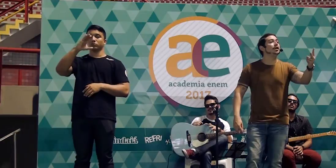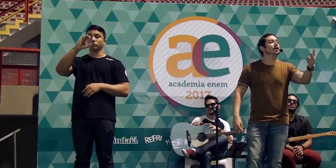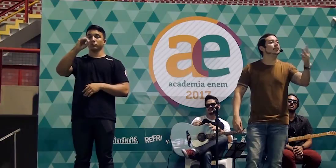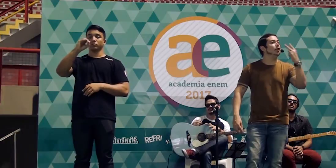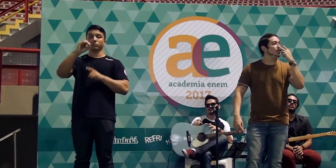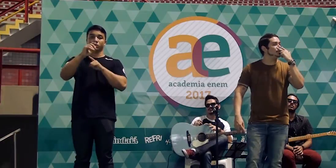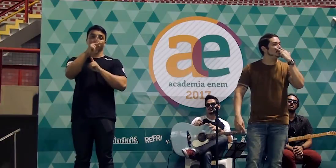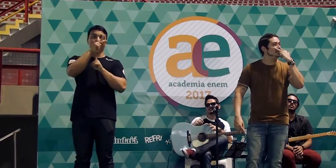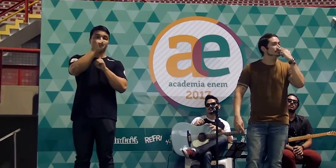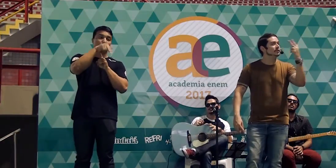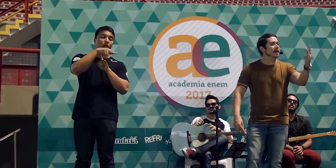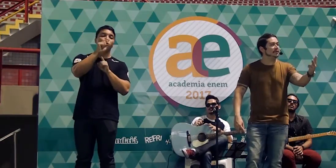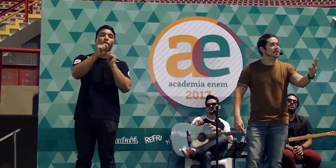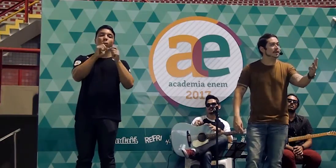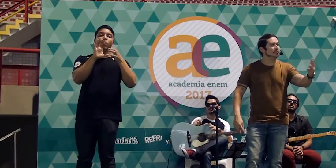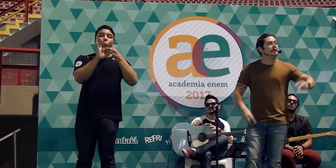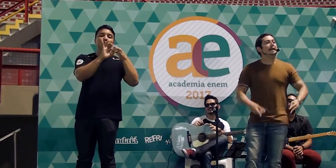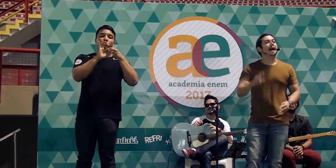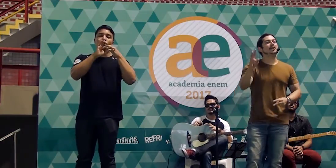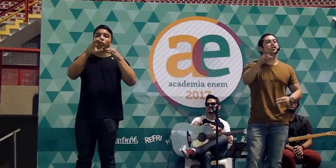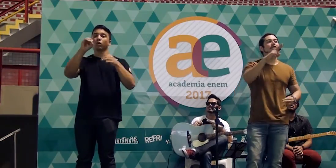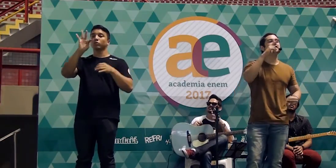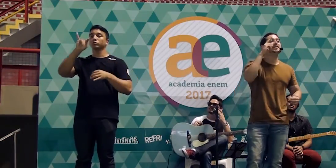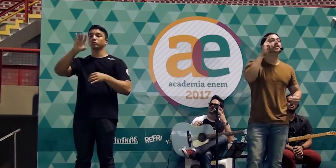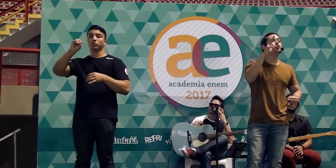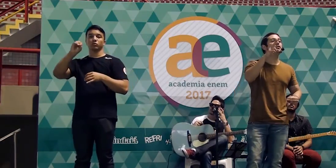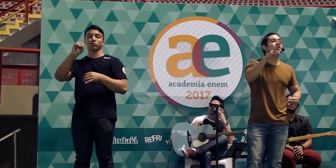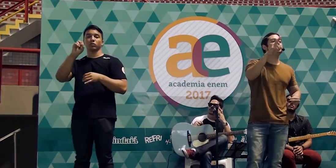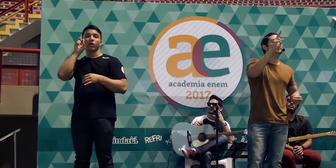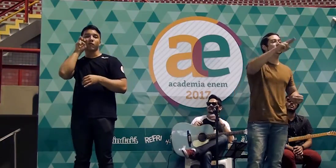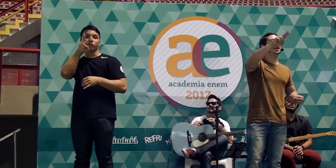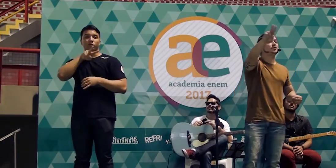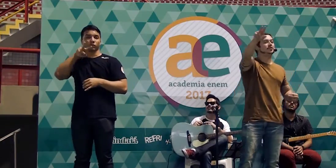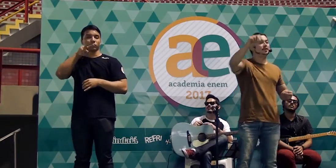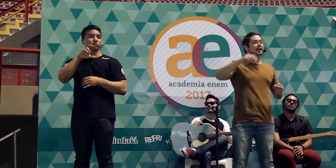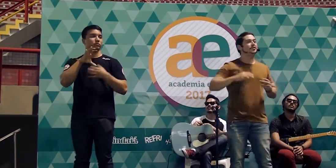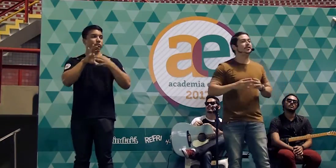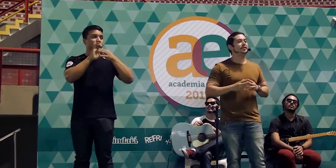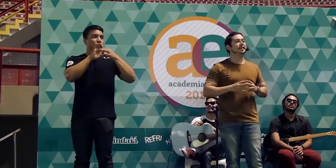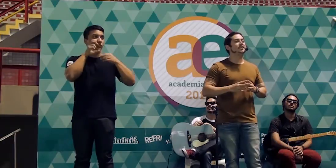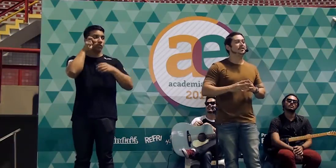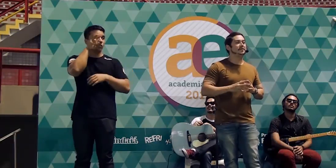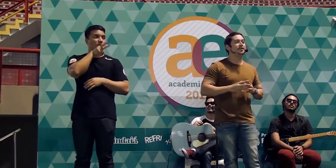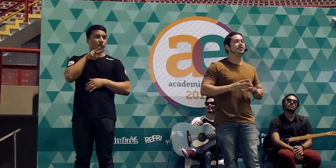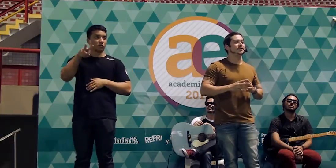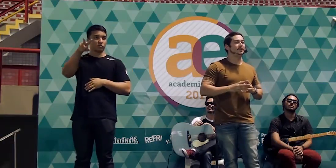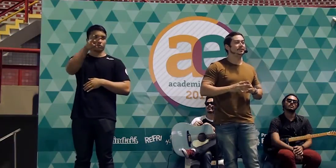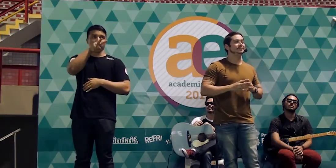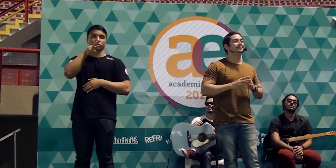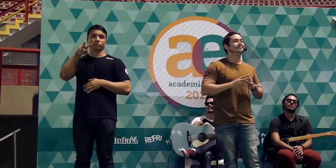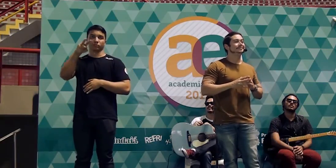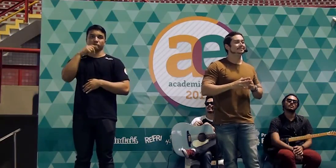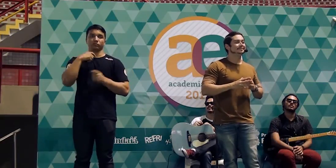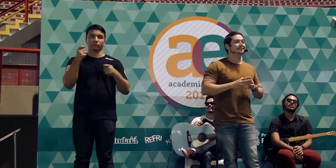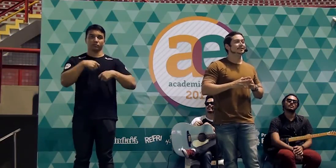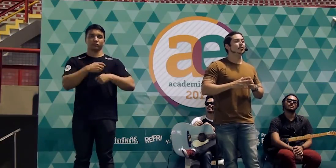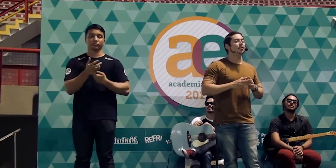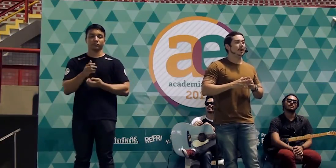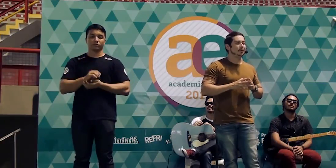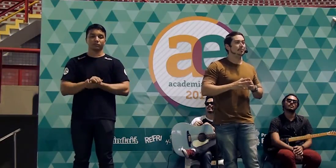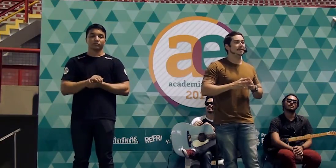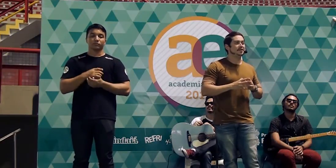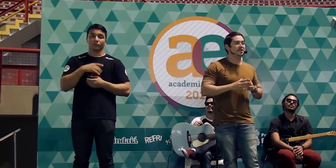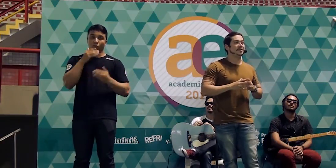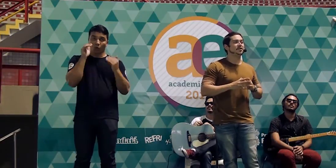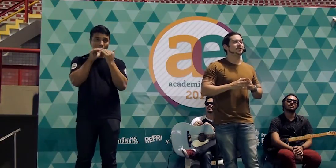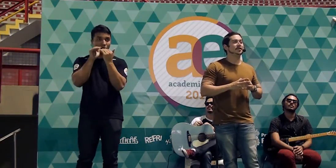é união, ótico, a visão. A gente se une para vigiar os outros. Tu acredita que a gente vigia os outros?